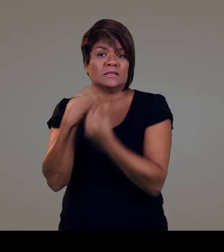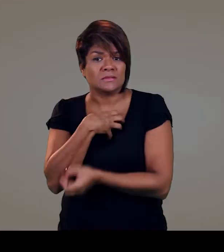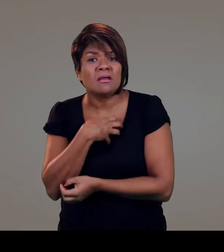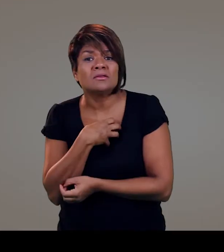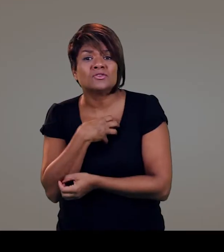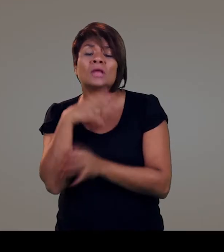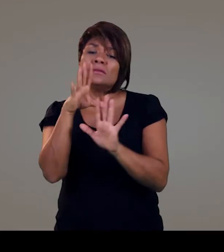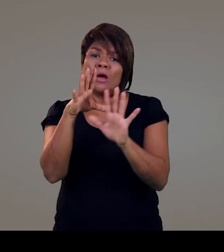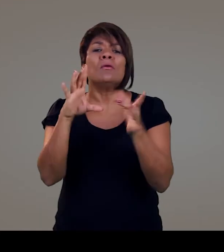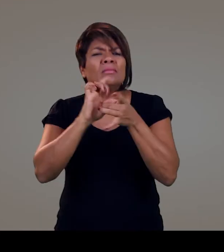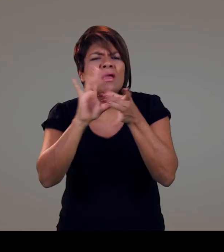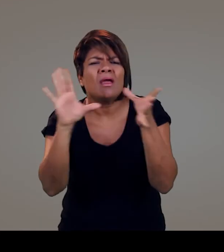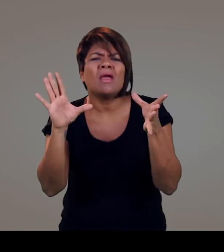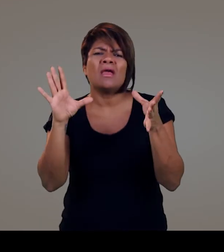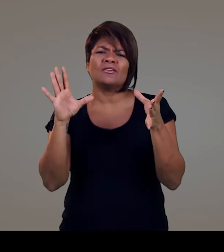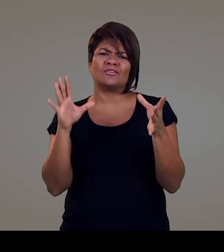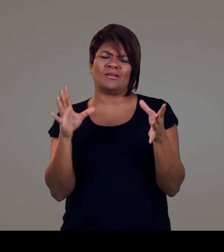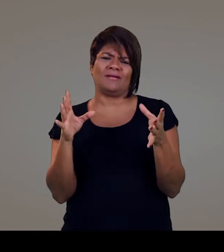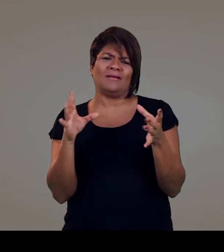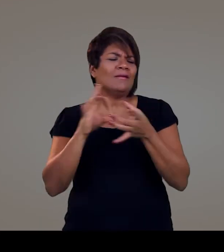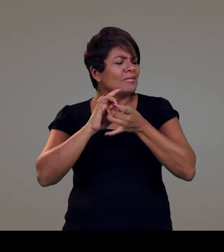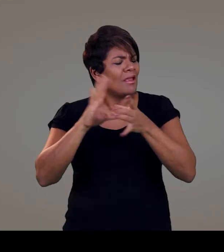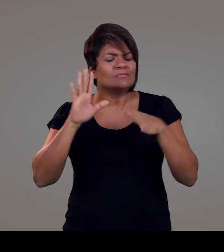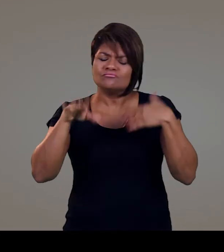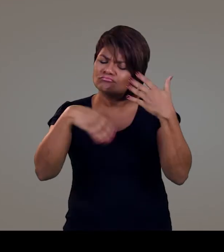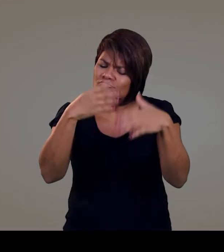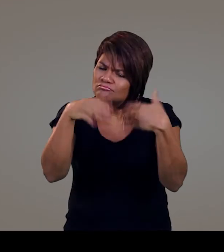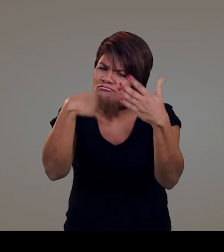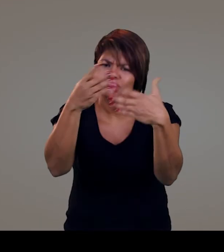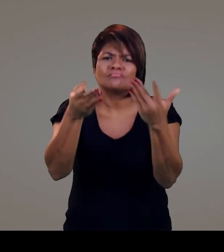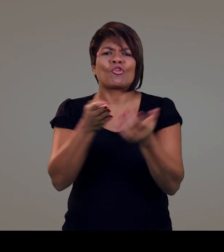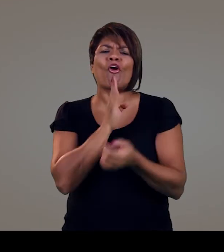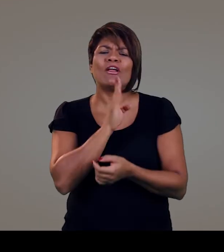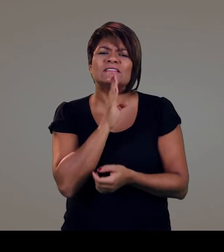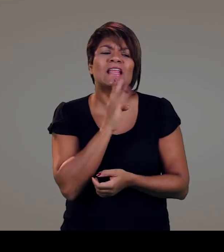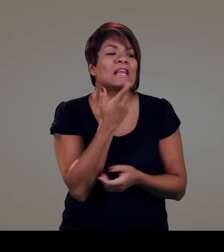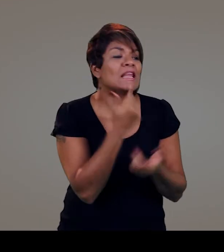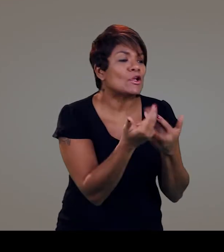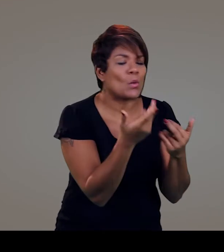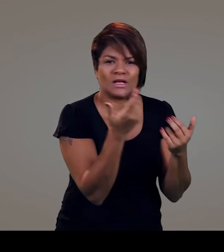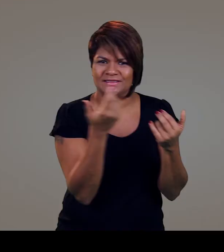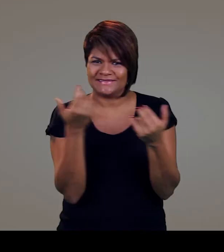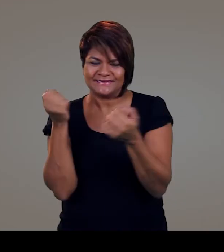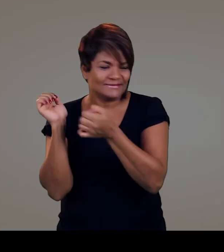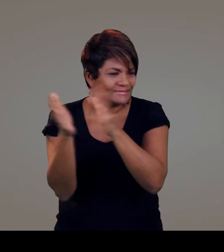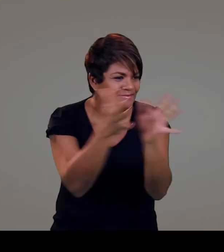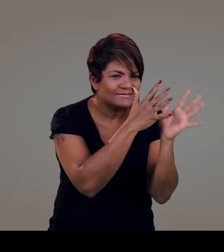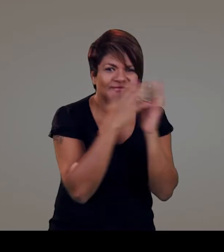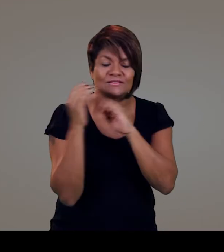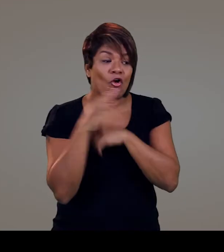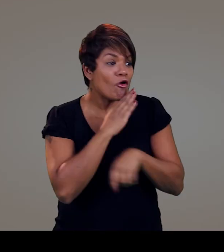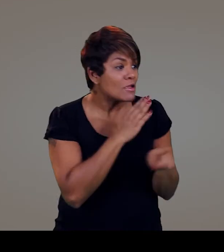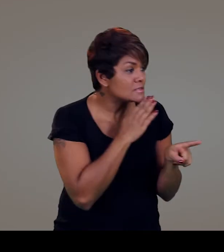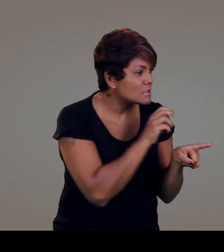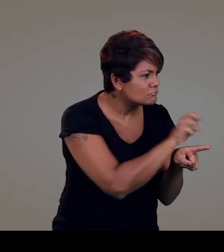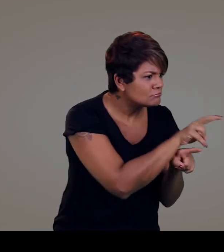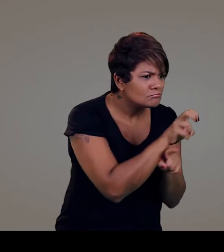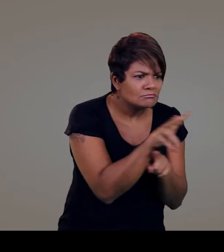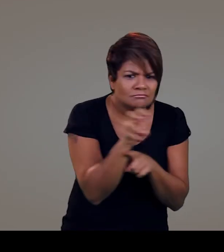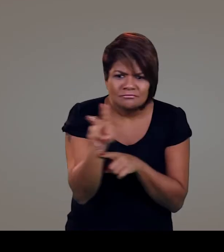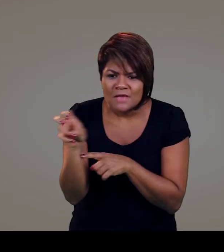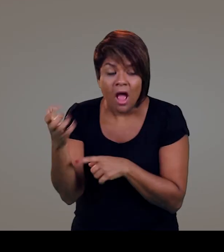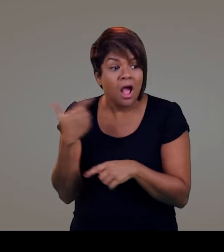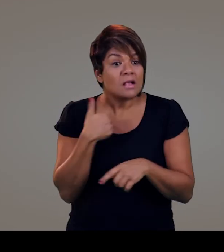coisas fluírem, né? Conhecer a língua, conhecer essas pessoas que partilham a língua, conhecer outras crianças